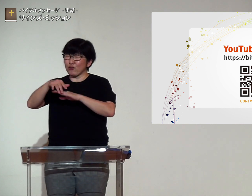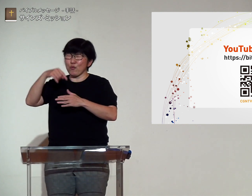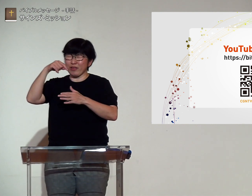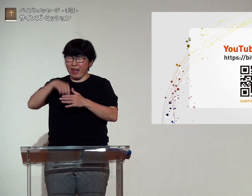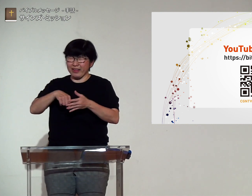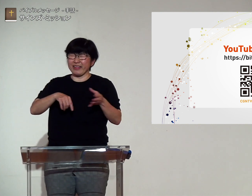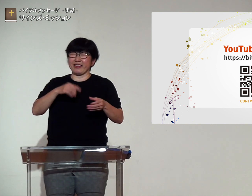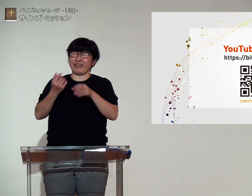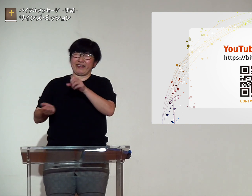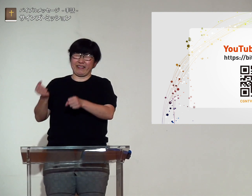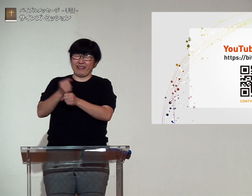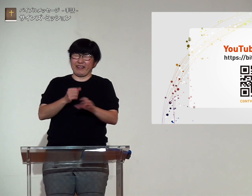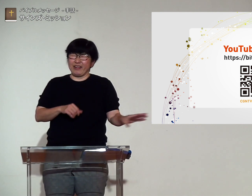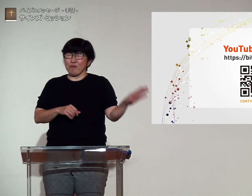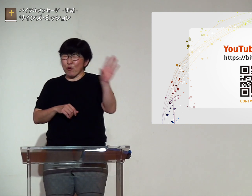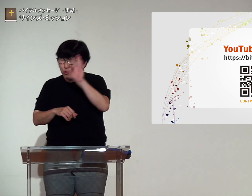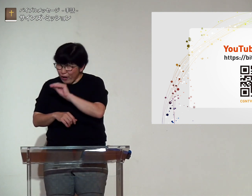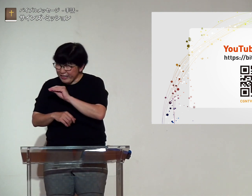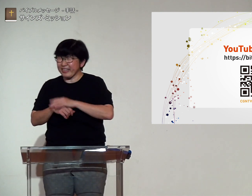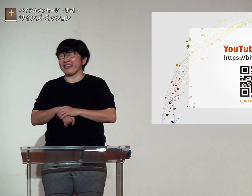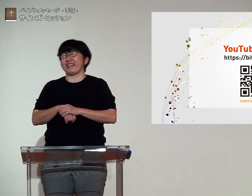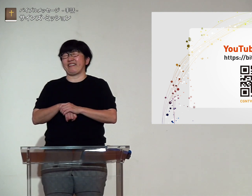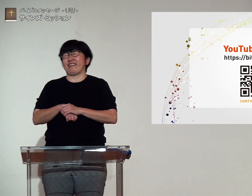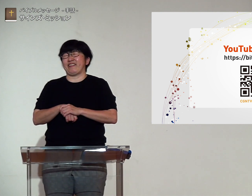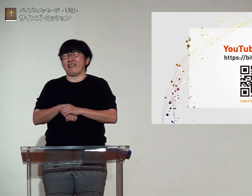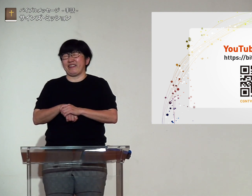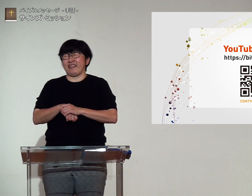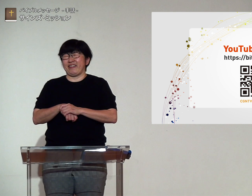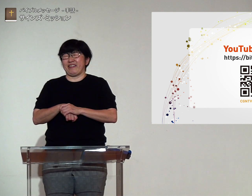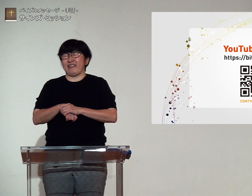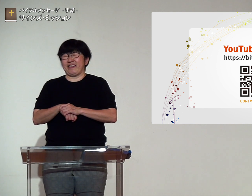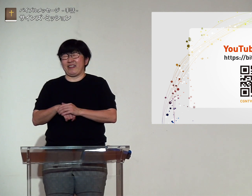神様あなたの愛の中に戻り人生が